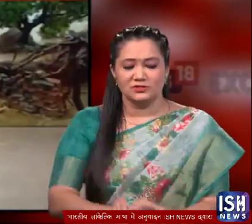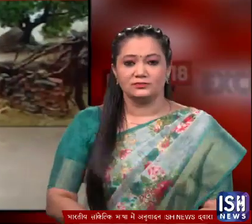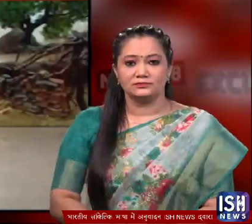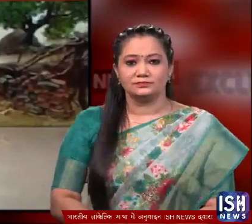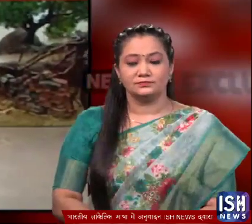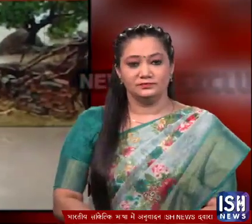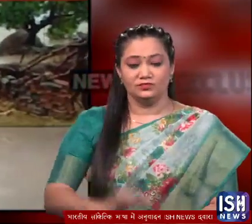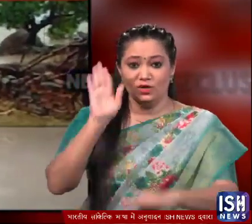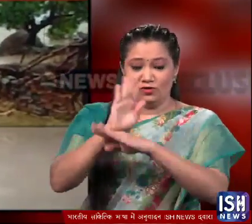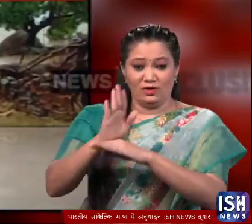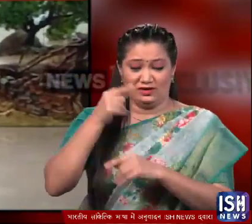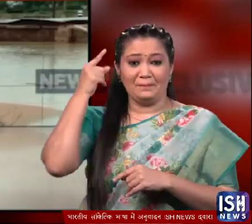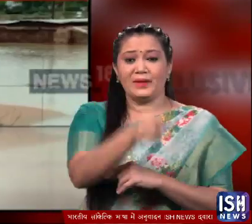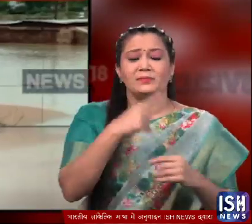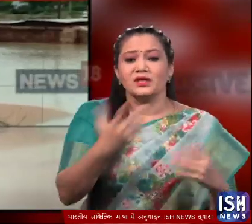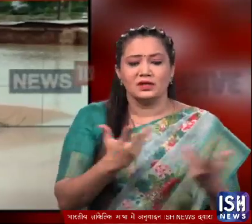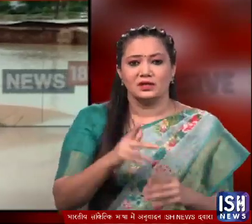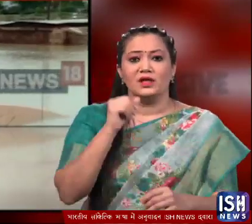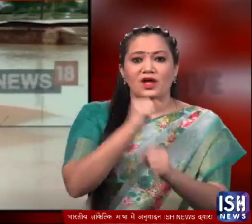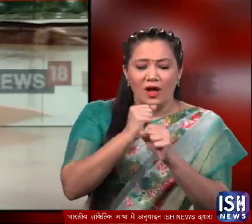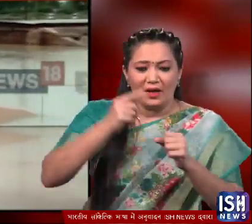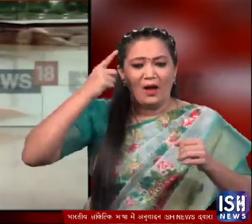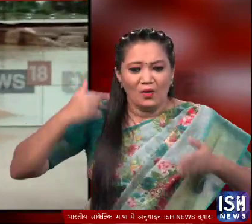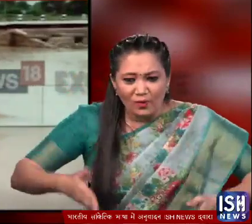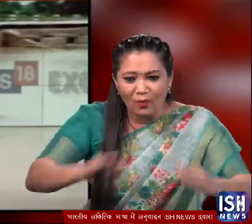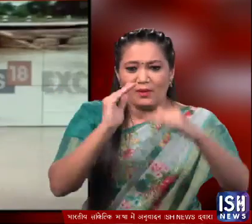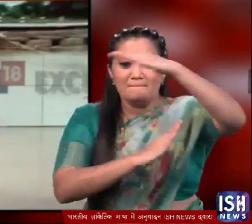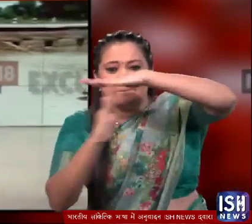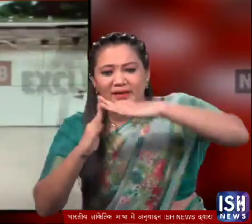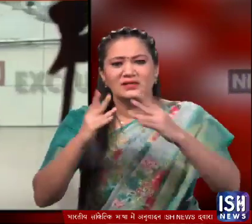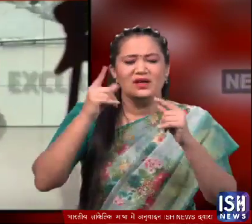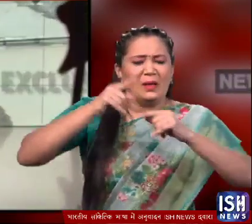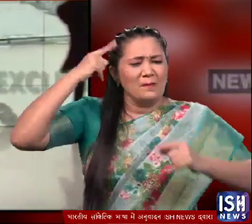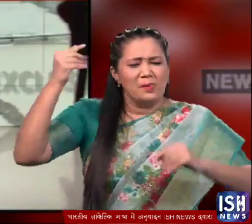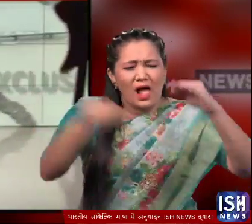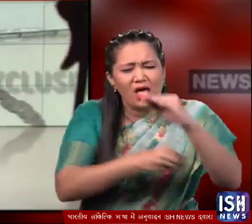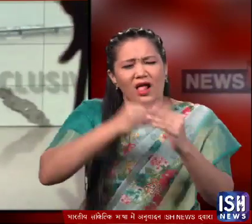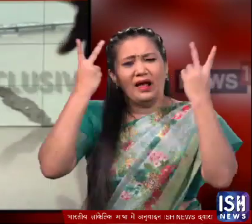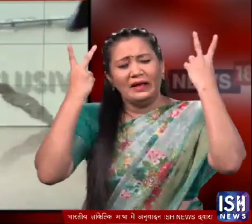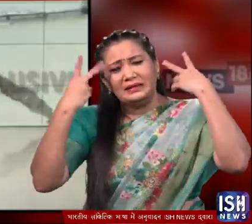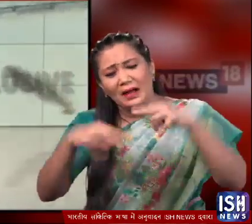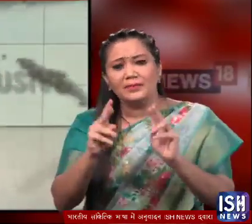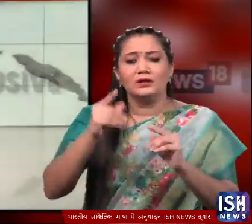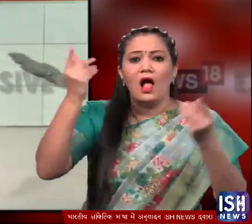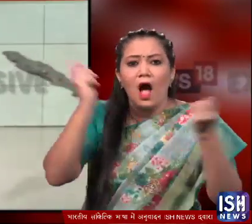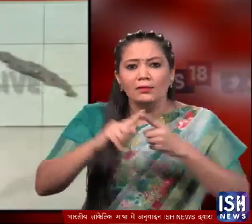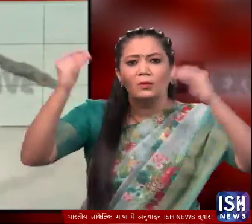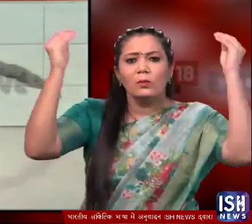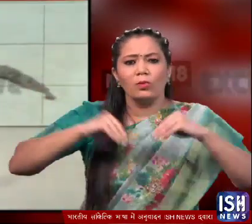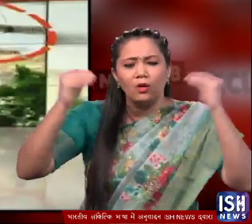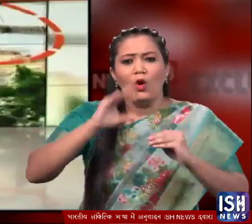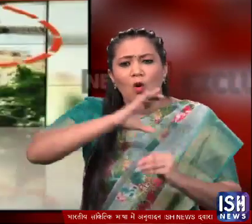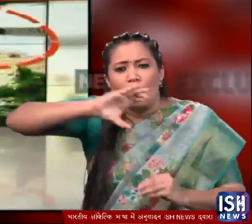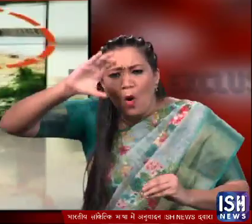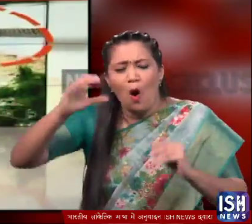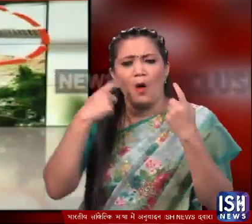शुरू कर दिए। कांग्रेस आरोप लगा रही है कि सड़कें और पुल बनाने में इतना भ्रष्टाचार होता है कि जरा सी बारिश में